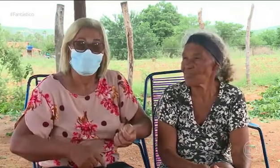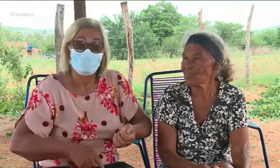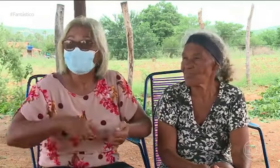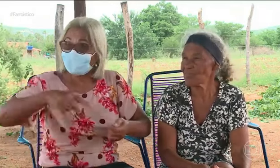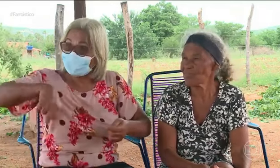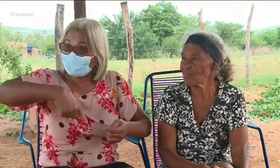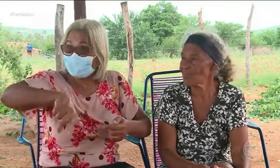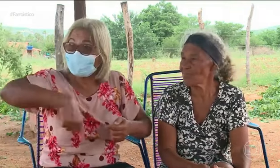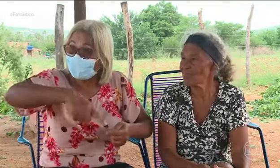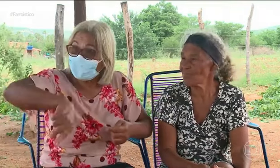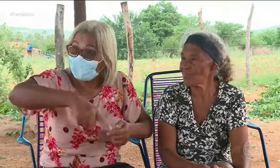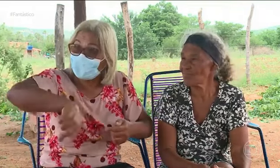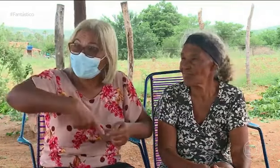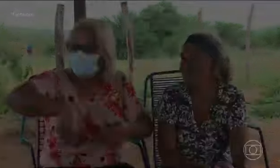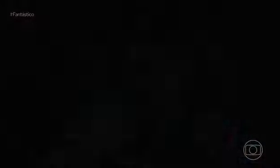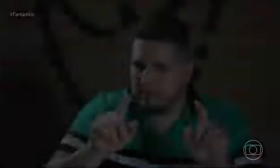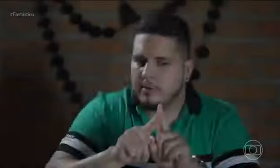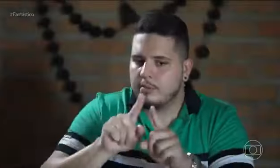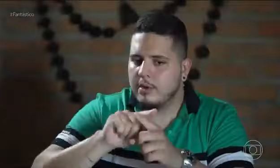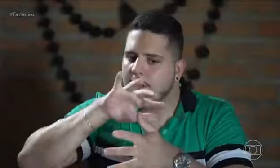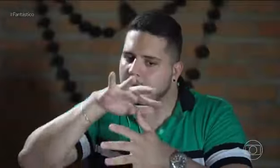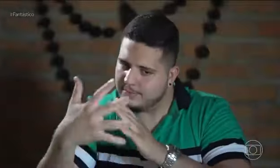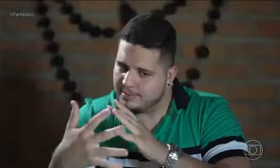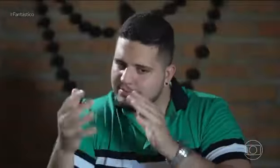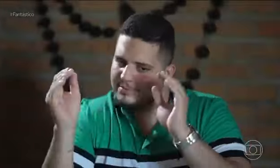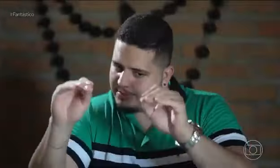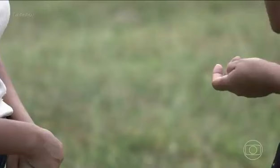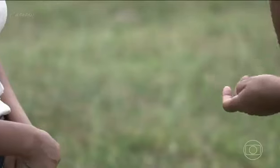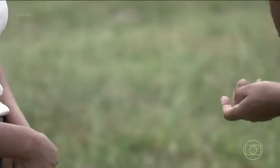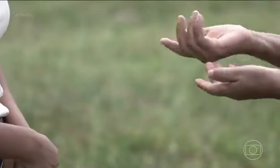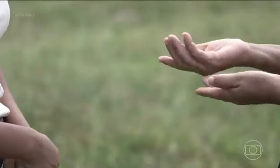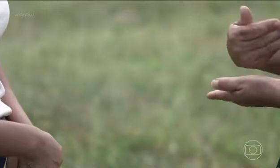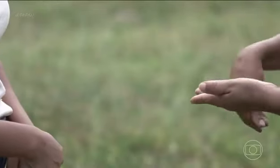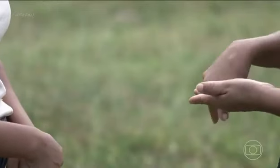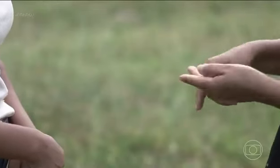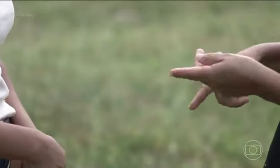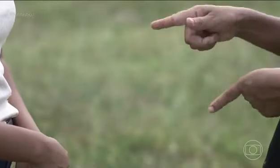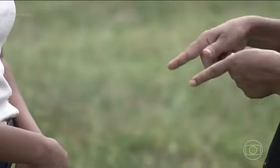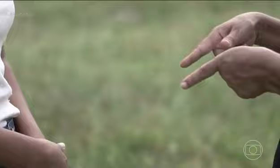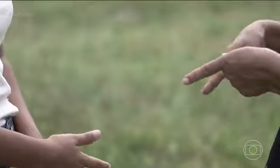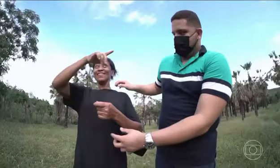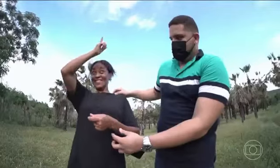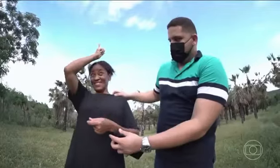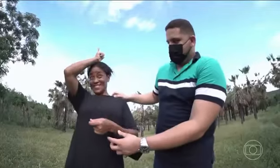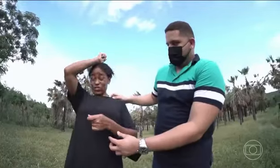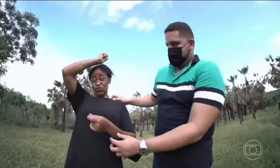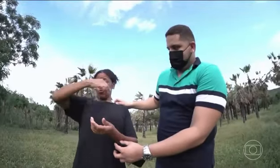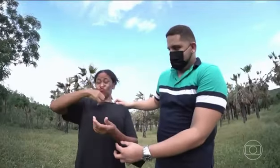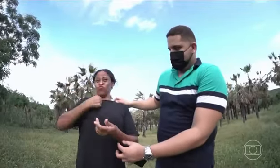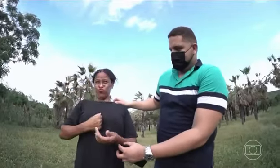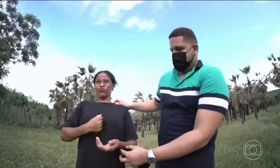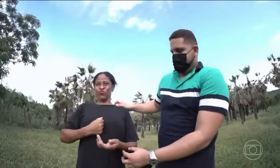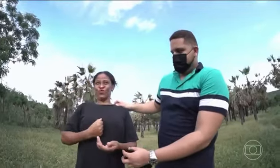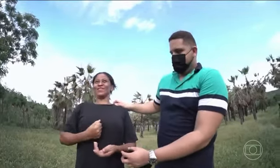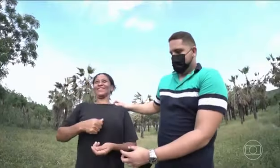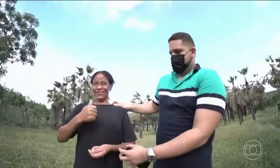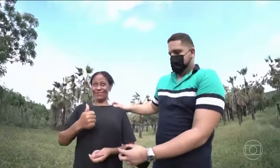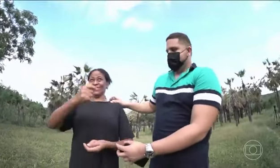Comprar máquina de lavar roupa, né? Mas o que explica tantos surdos nascerem num só lugar? A resposta está na